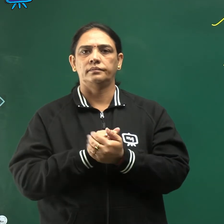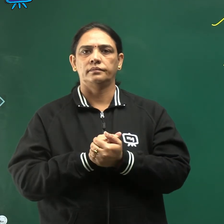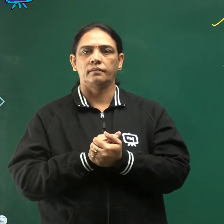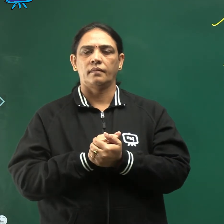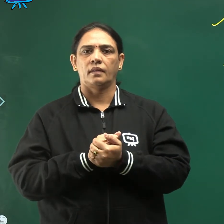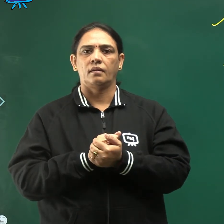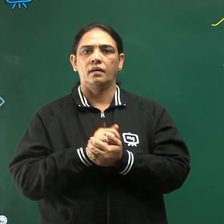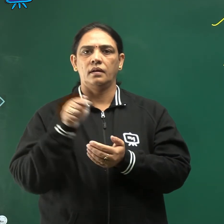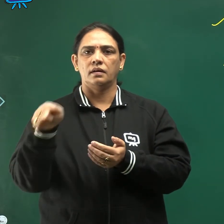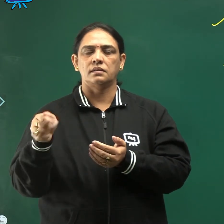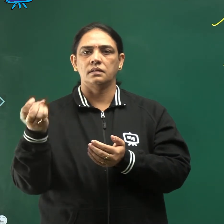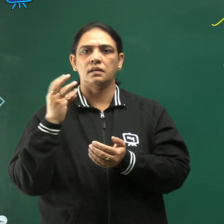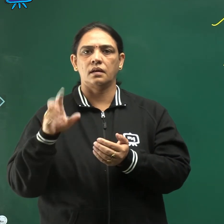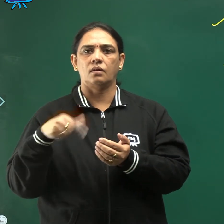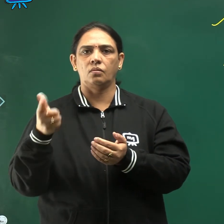इस संख्या को